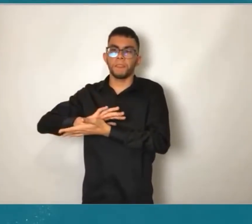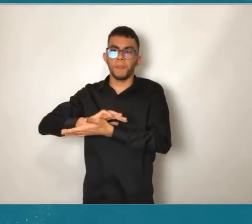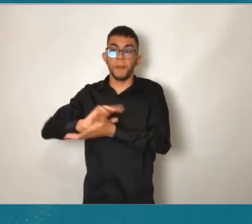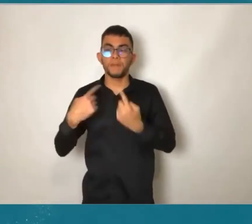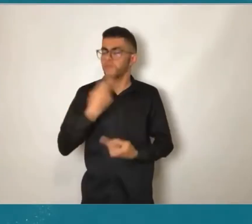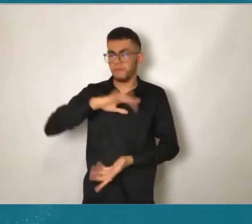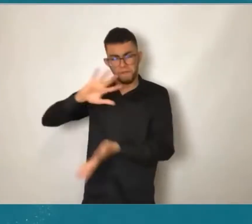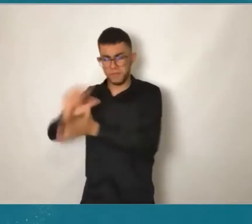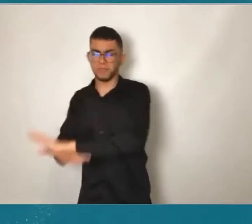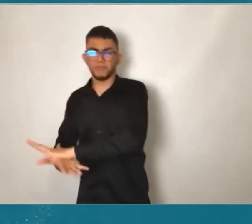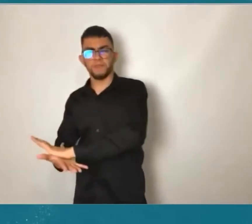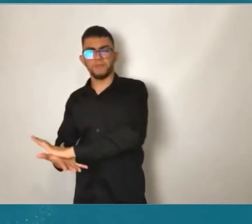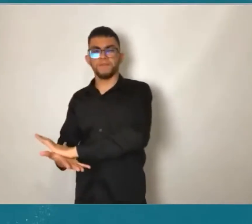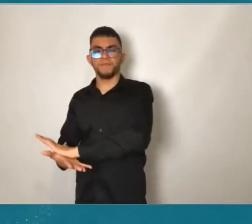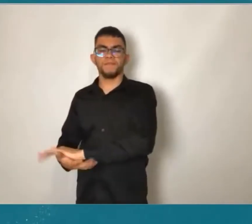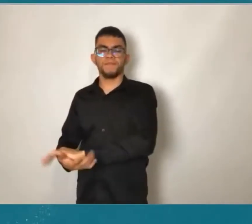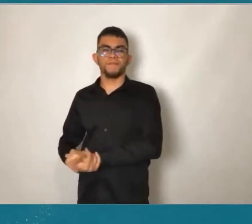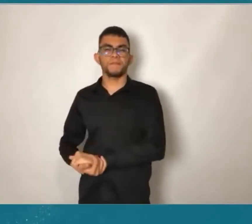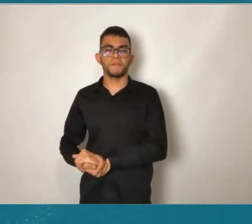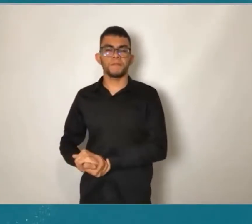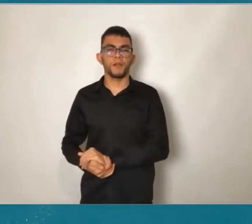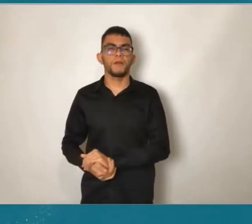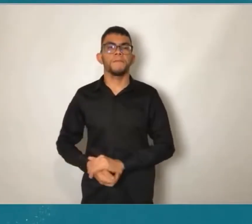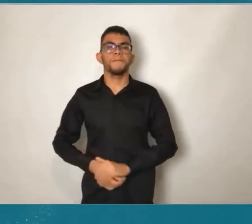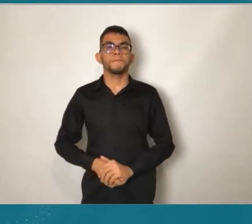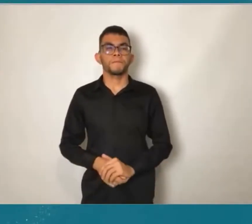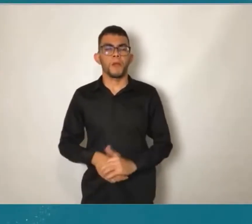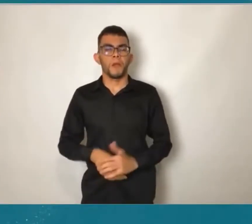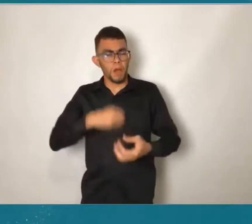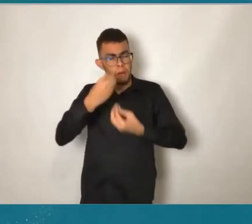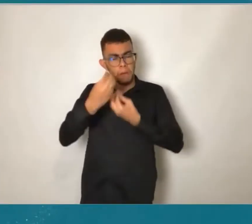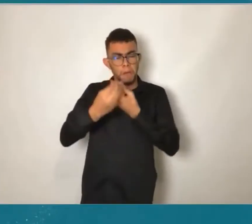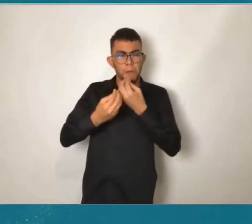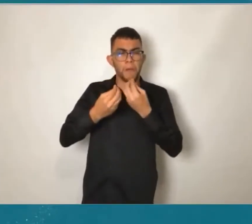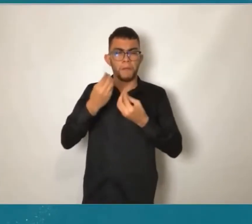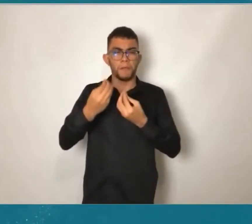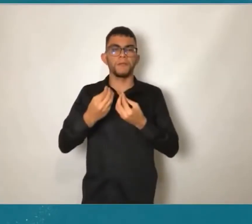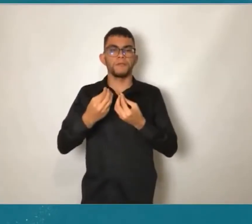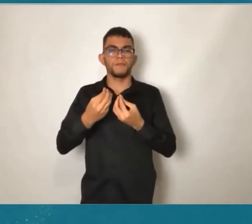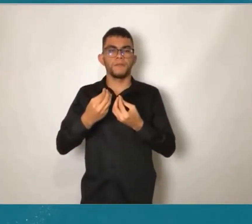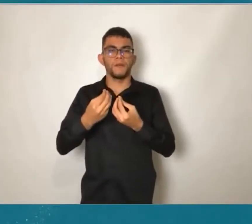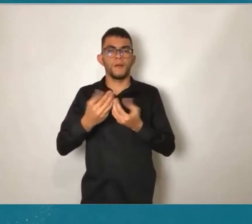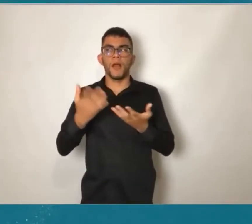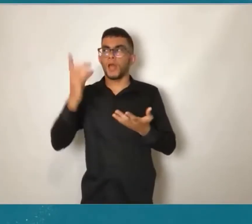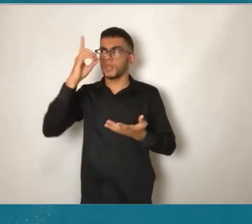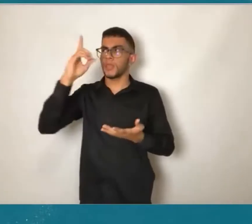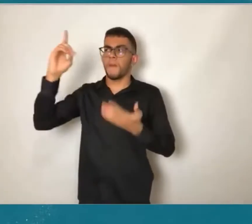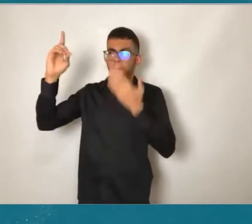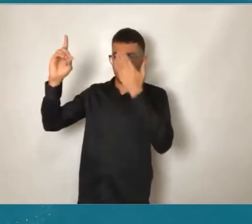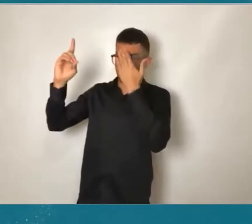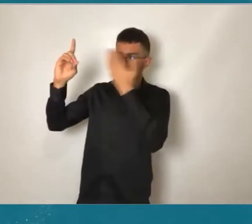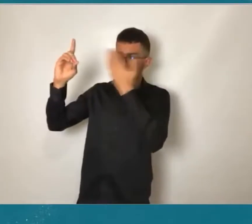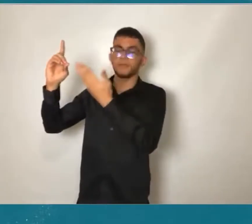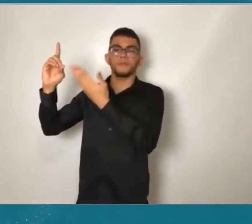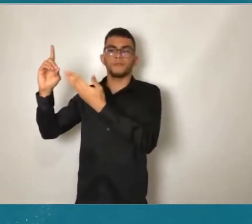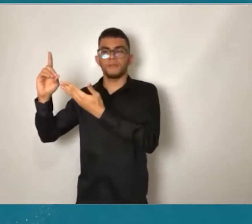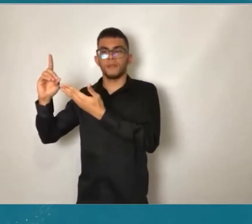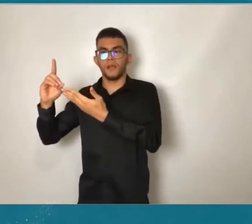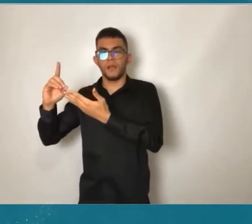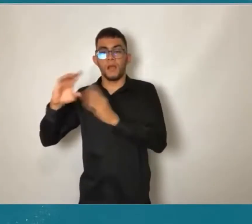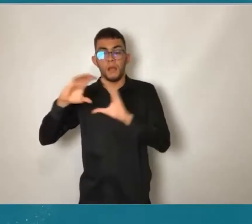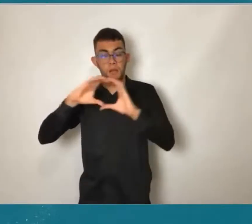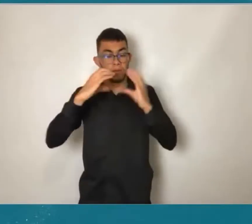o filho dela vai vencer Satanás. Então ela está para dar à luz. O povo de